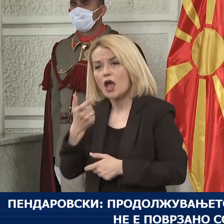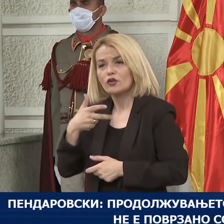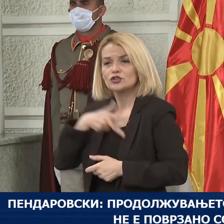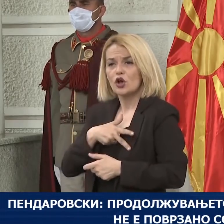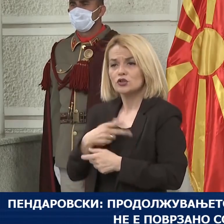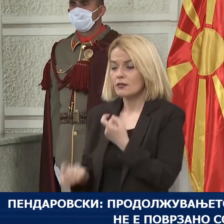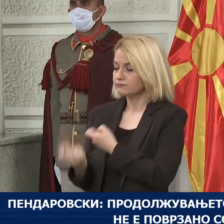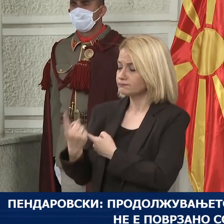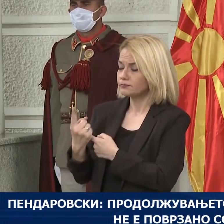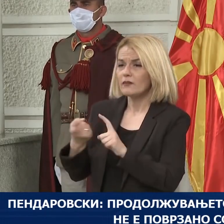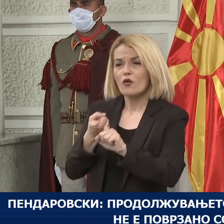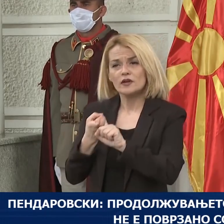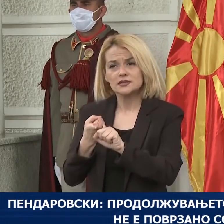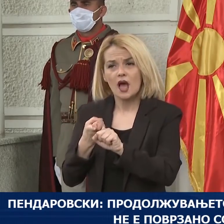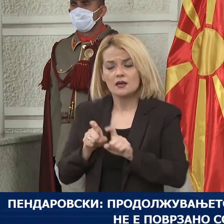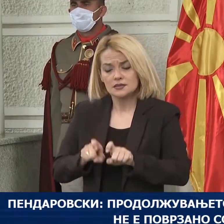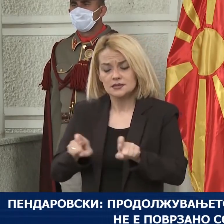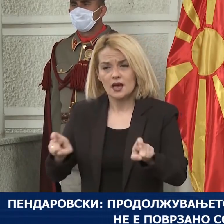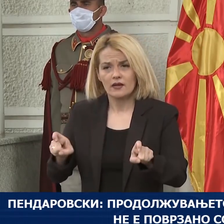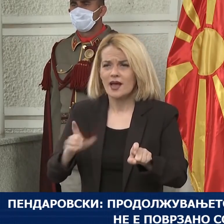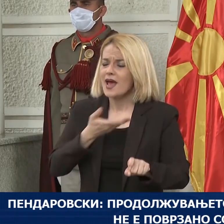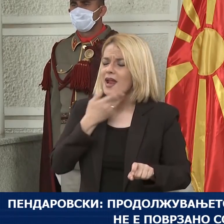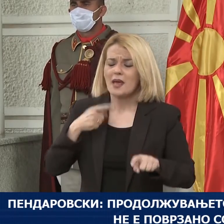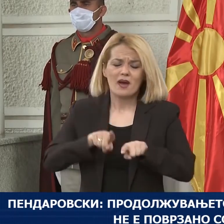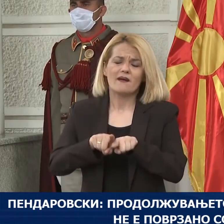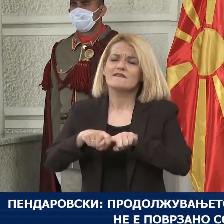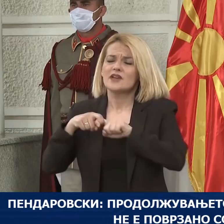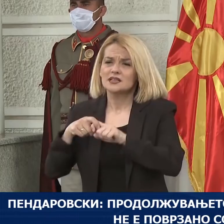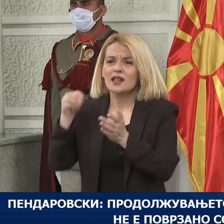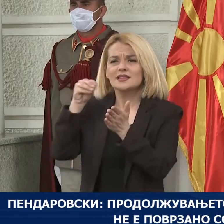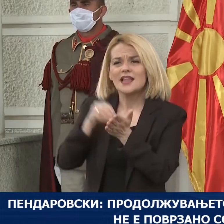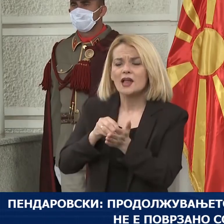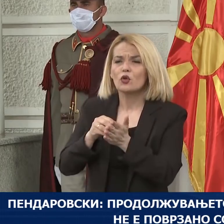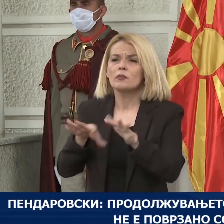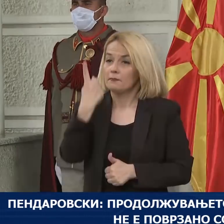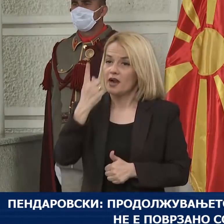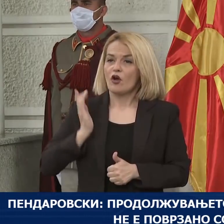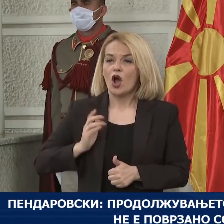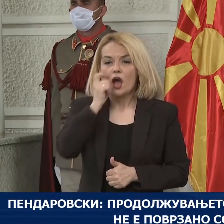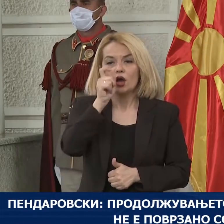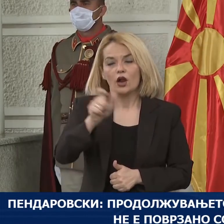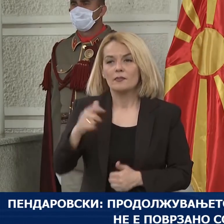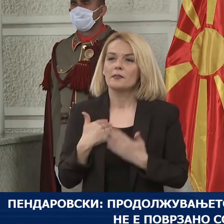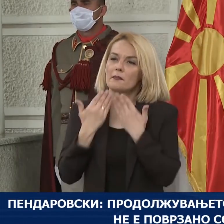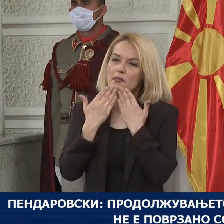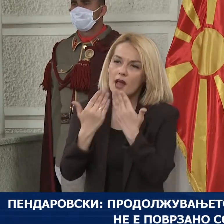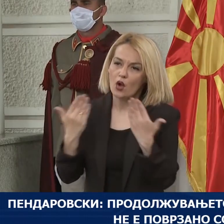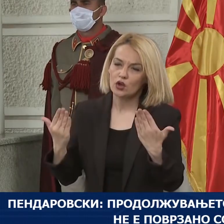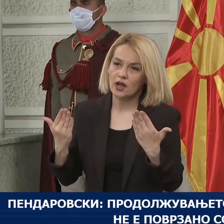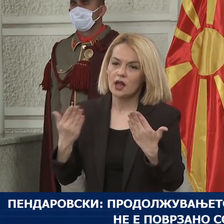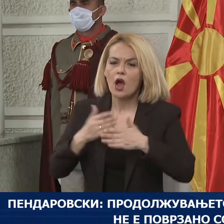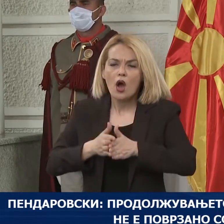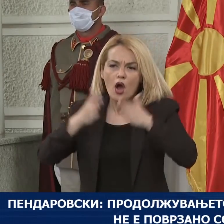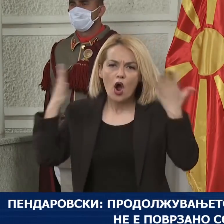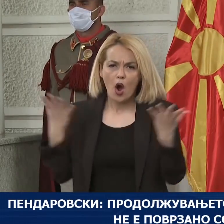ефекти од пандемијата, и нема никаква корелација со датумот на парламентарните избори. Некам да им се заблагодарам на